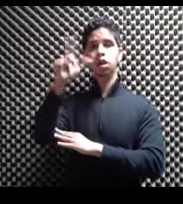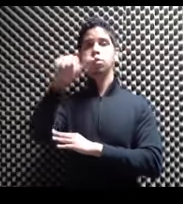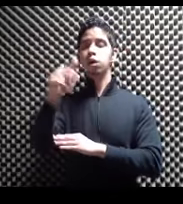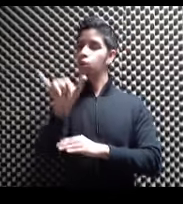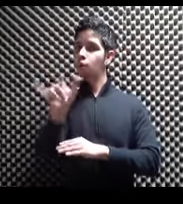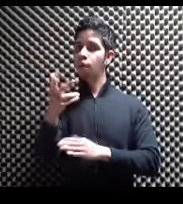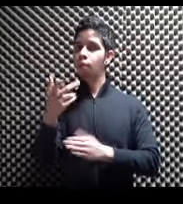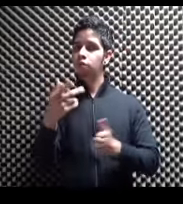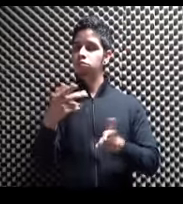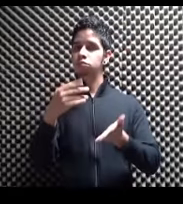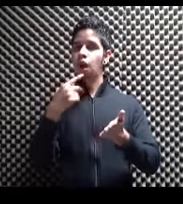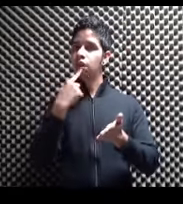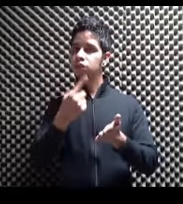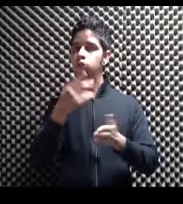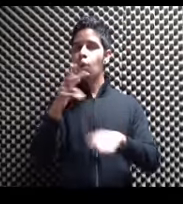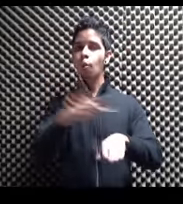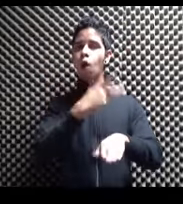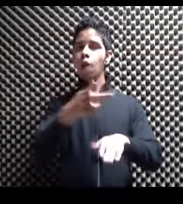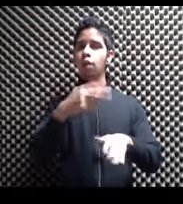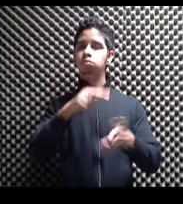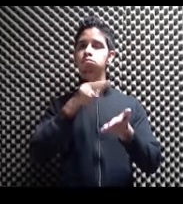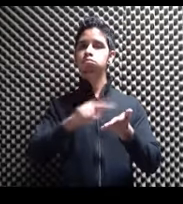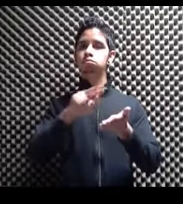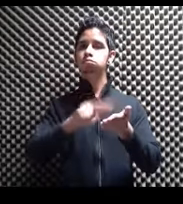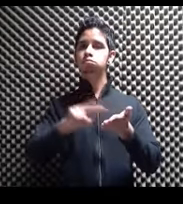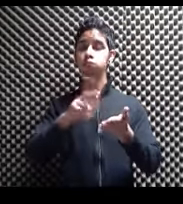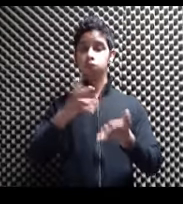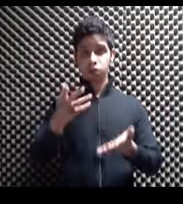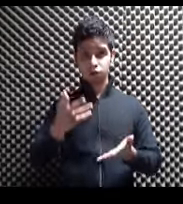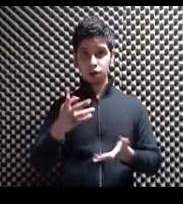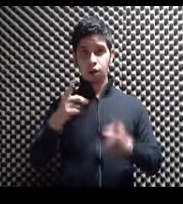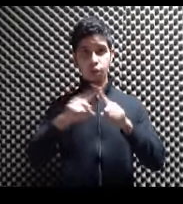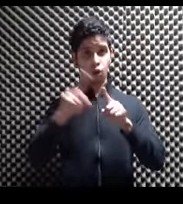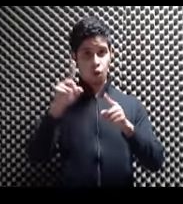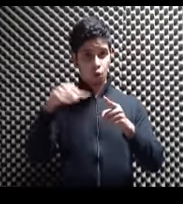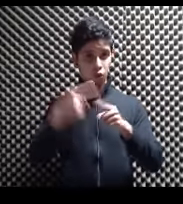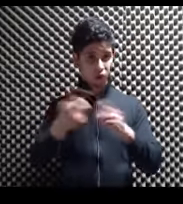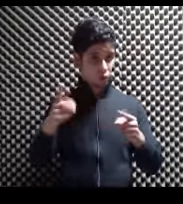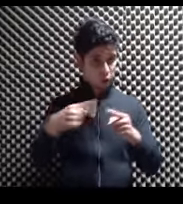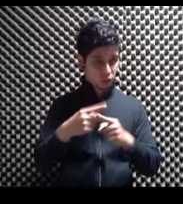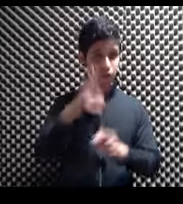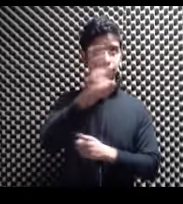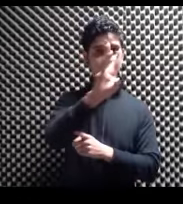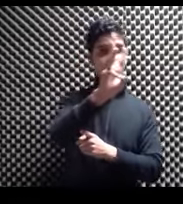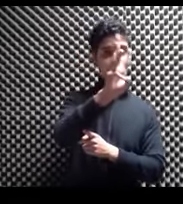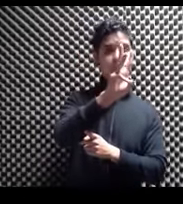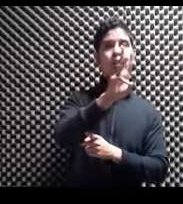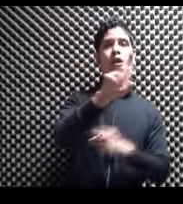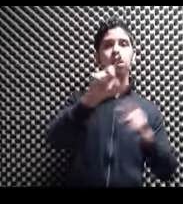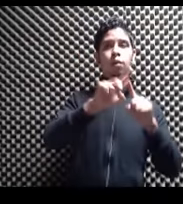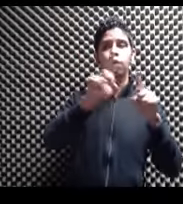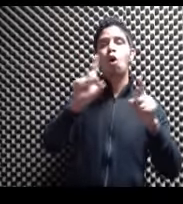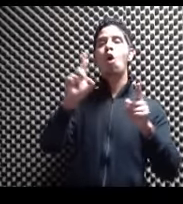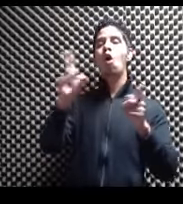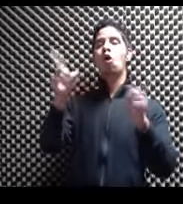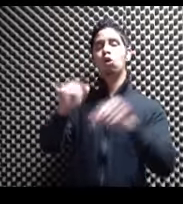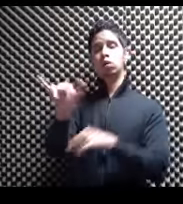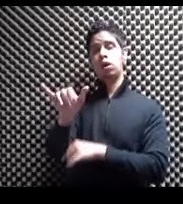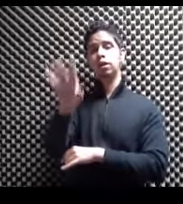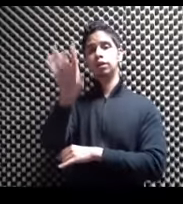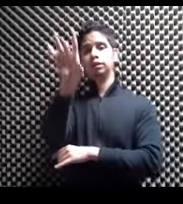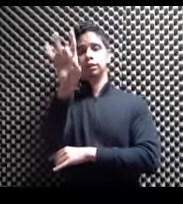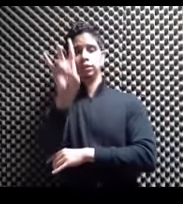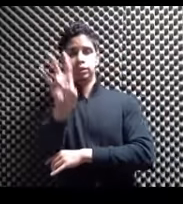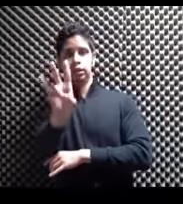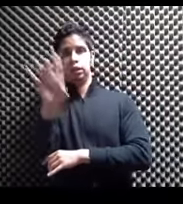Y eso es el 6, pero después sigue el 7 y el 8, o sea, viernes y sábado a las 7 de la noche en tandas regulares.